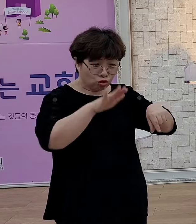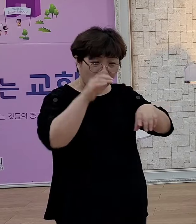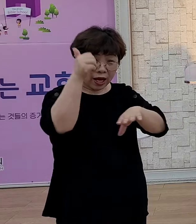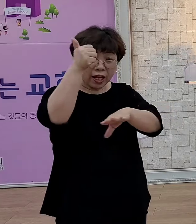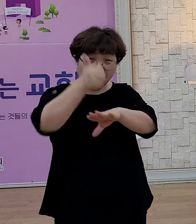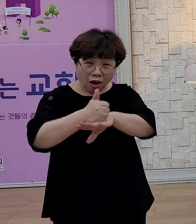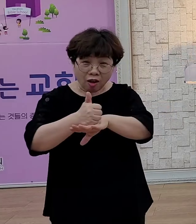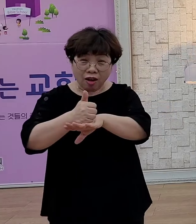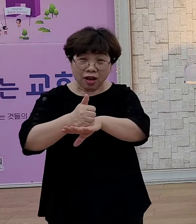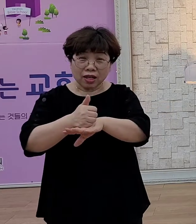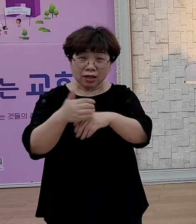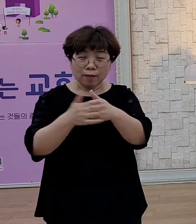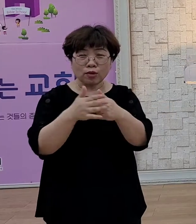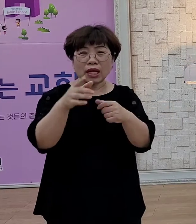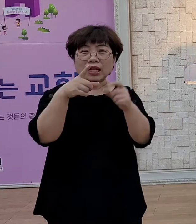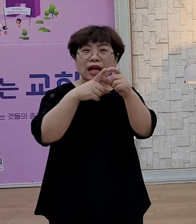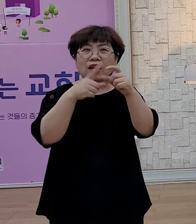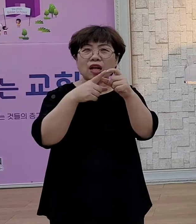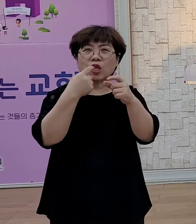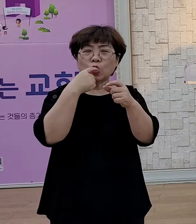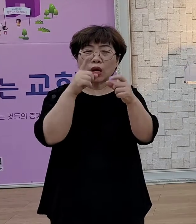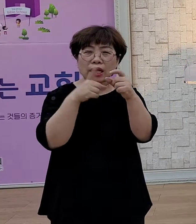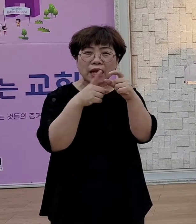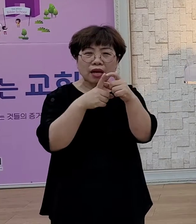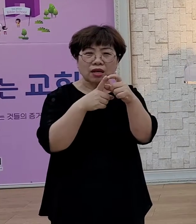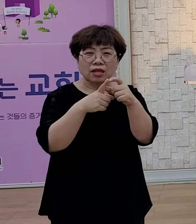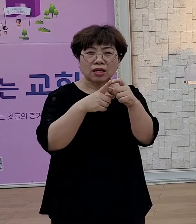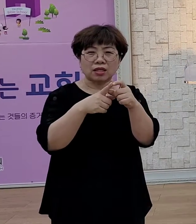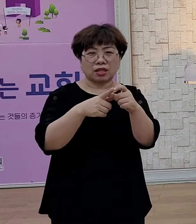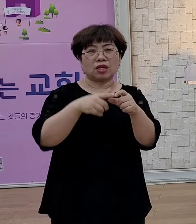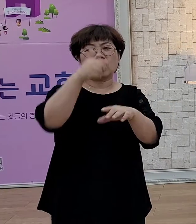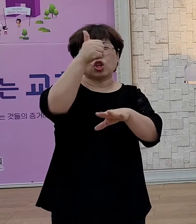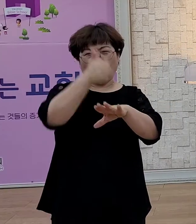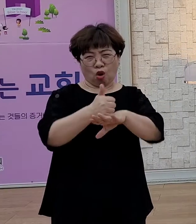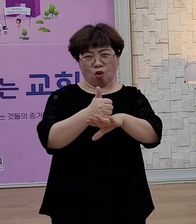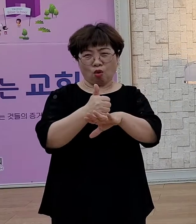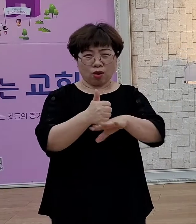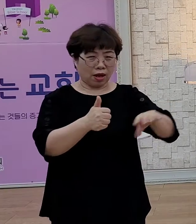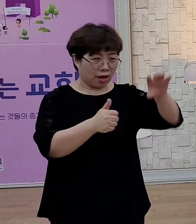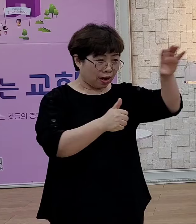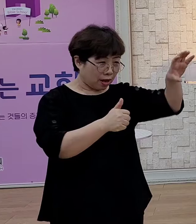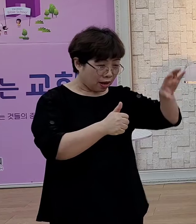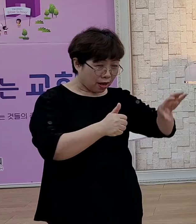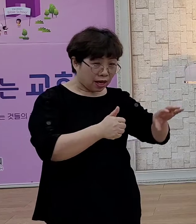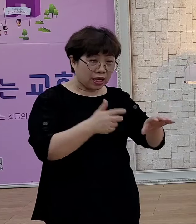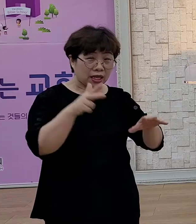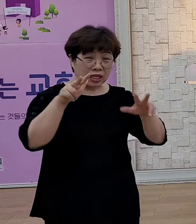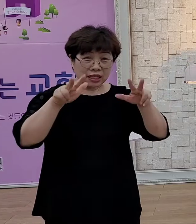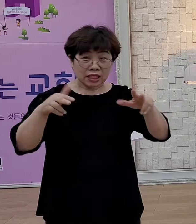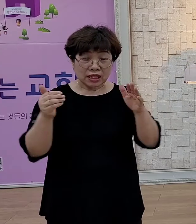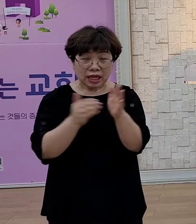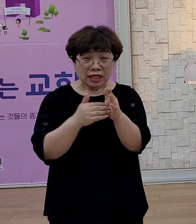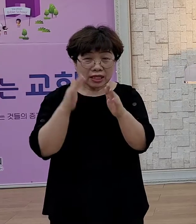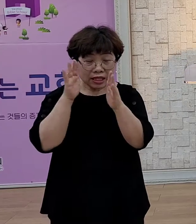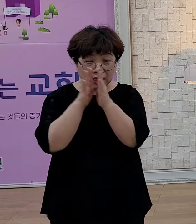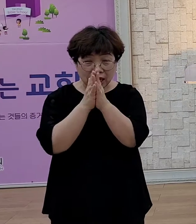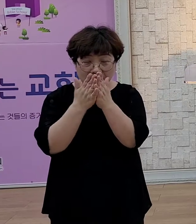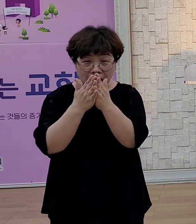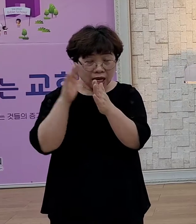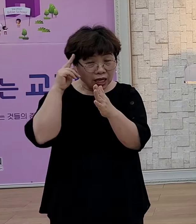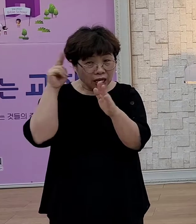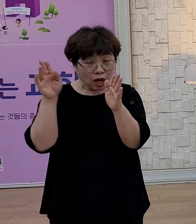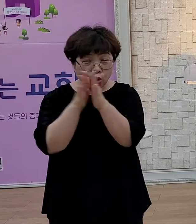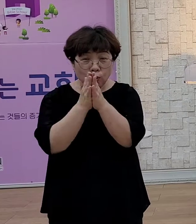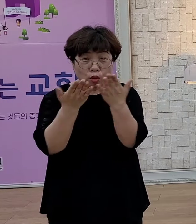그래서 이 야고보가 오늘 그러므로 라고 이렇게 말한 이 결론이 무슨 뜻이냐면은 우리의 이 살아가는